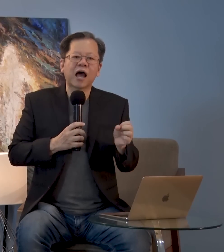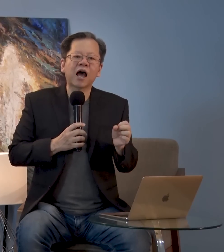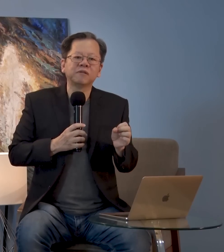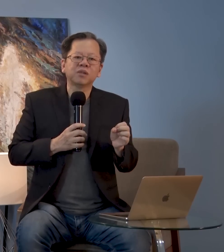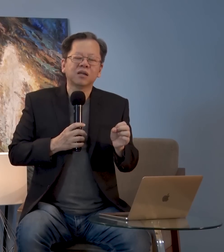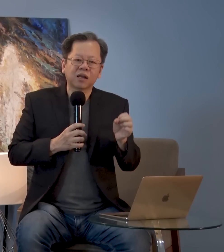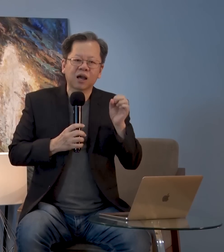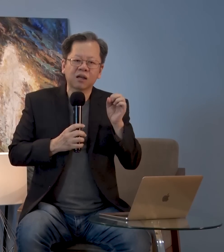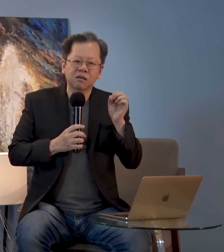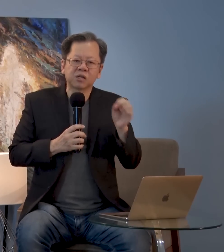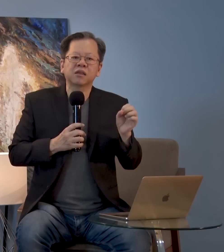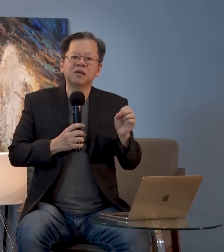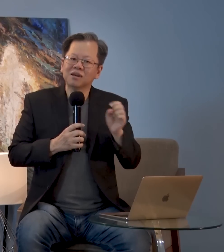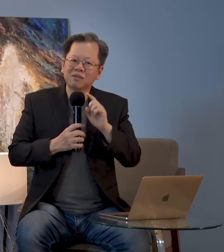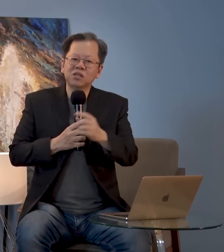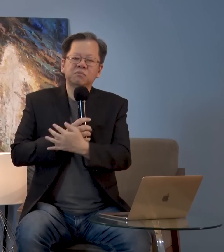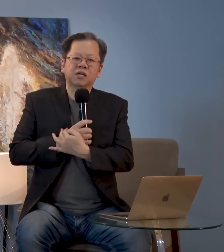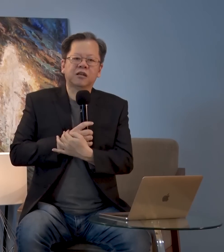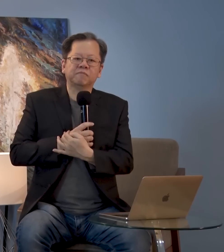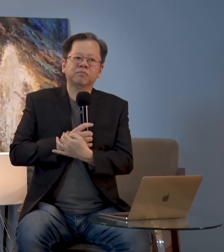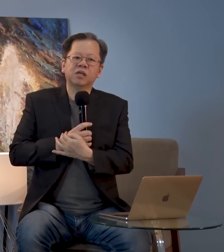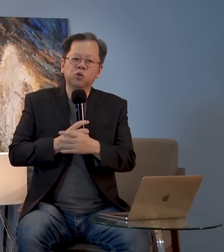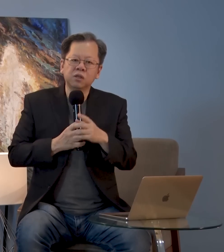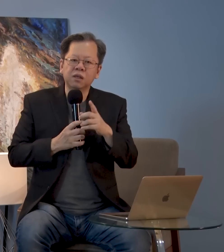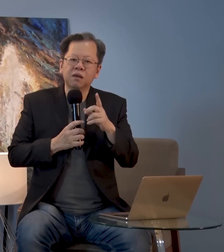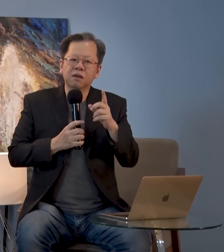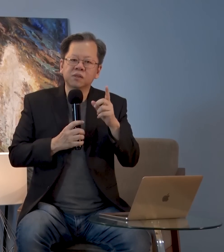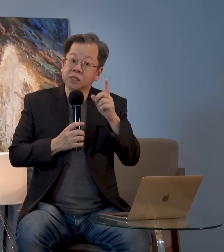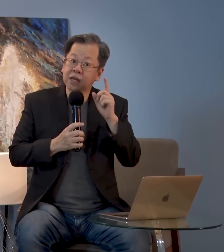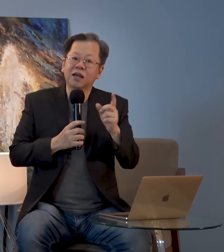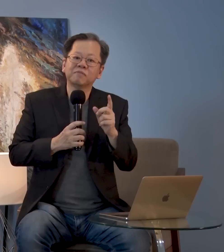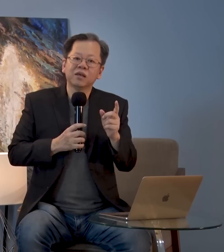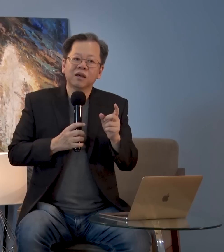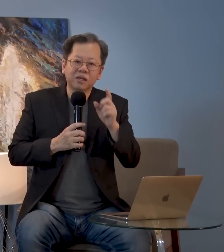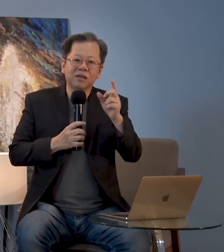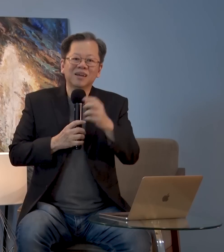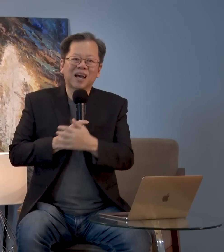akan bertahan dan akan diberkati dan menjadi berkat. Ikuti